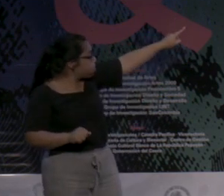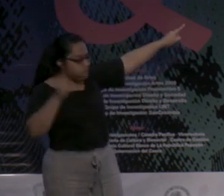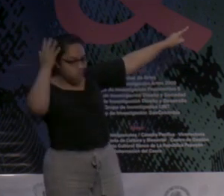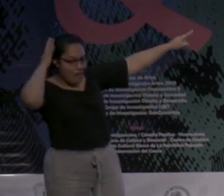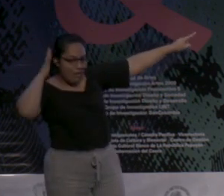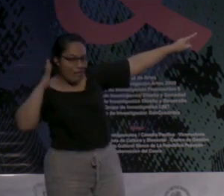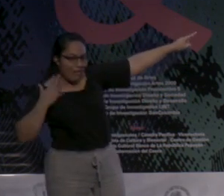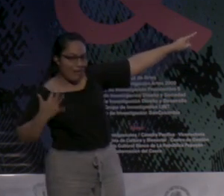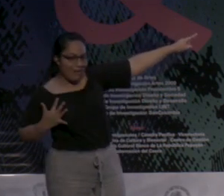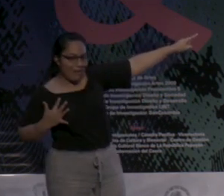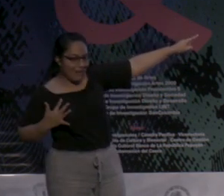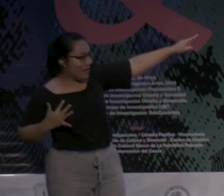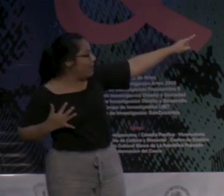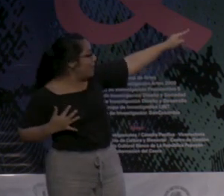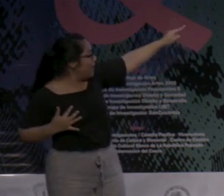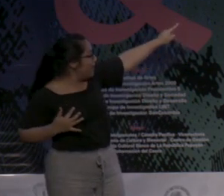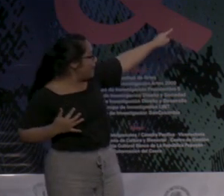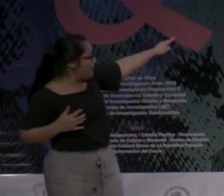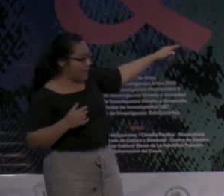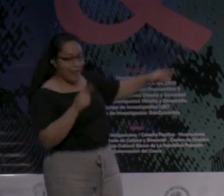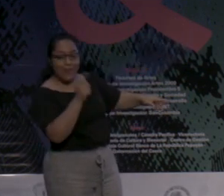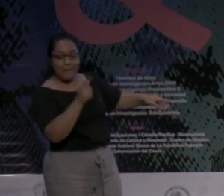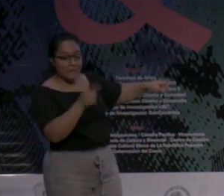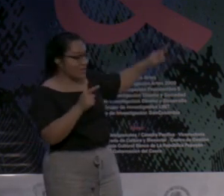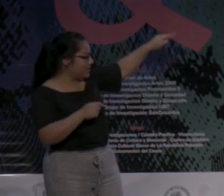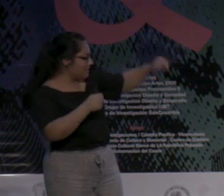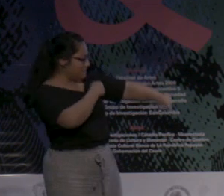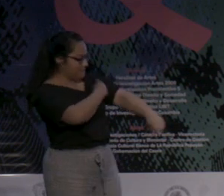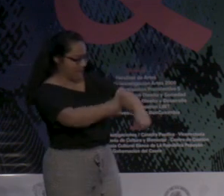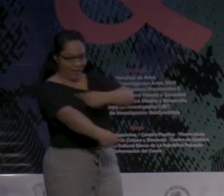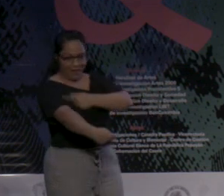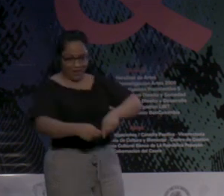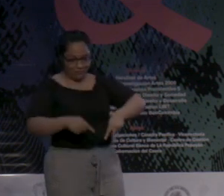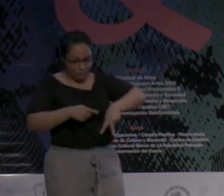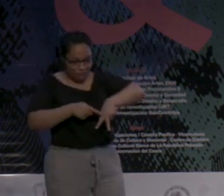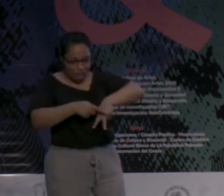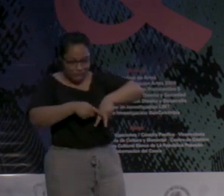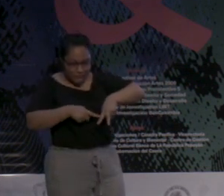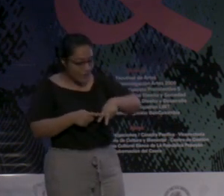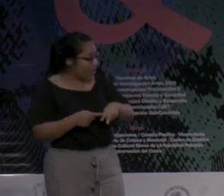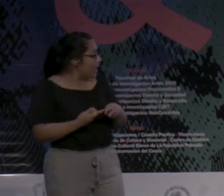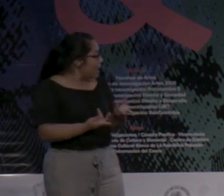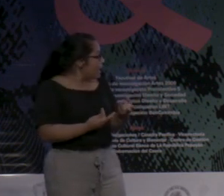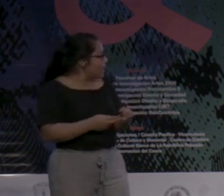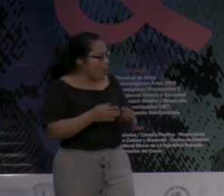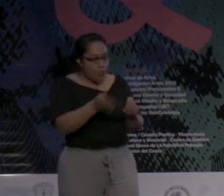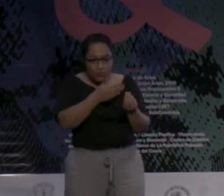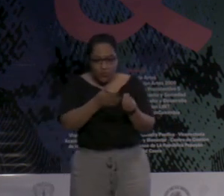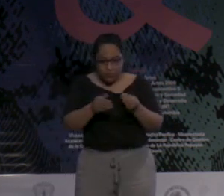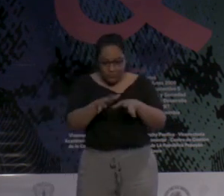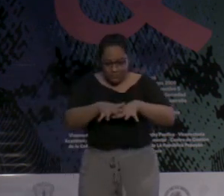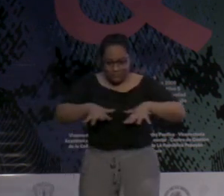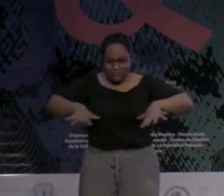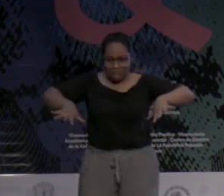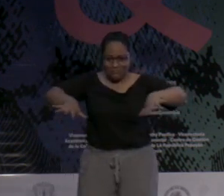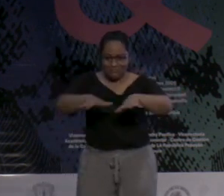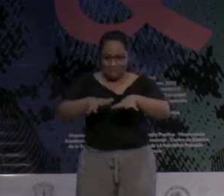pelo. Lo que está hecho en lápiz son como brazos, manos y su ser, y lo que está en carboncillo es el espacio.